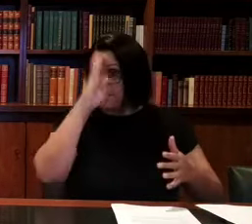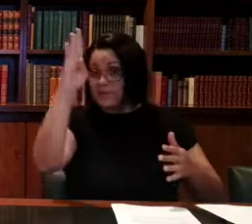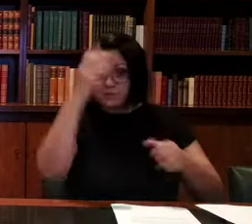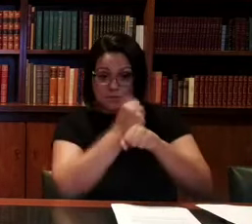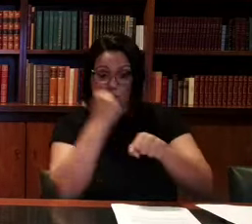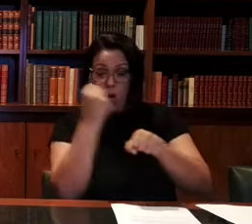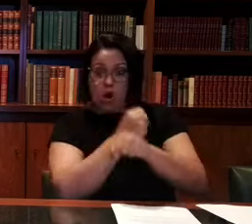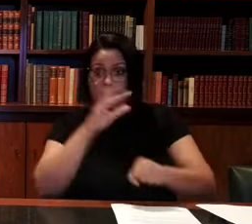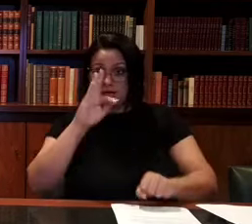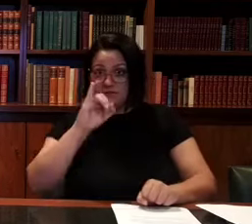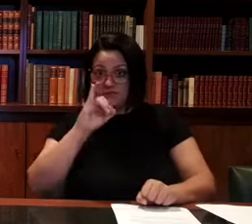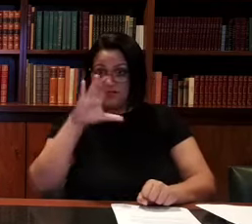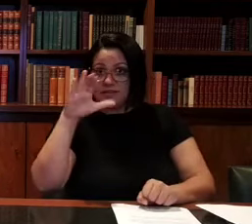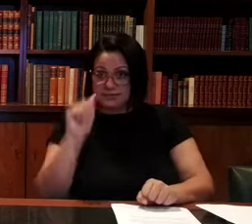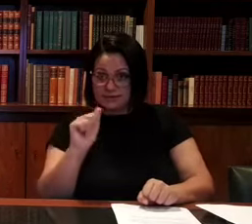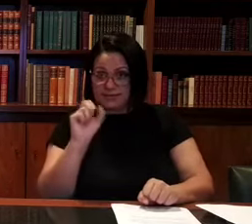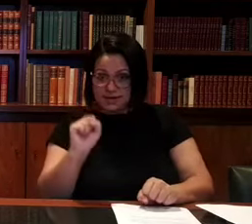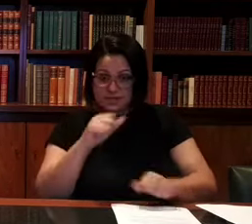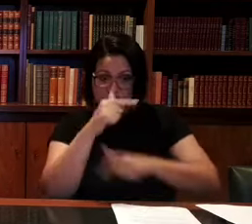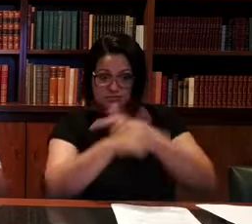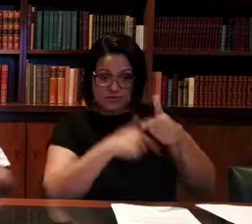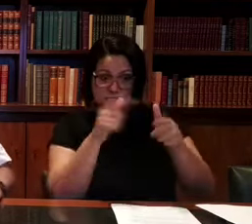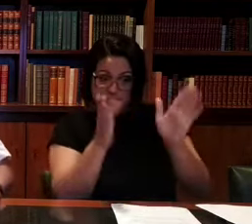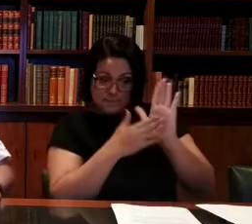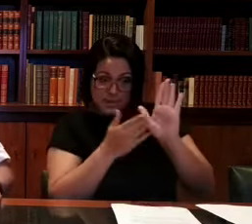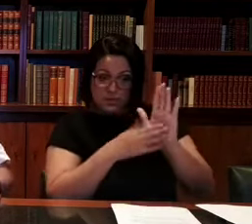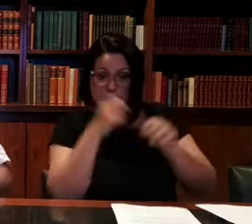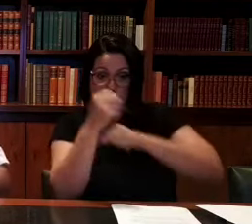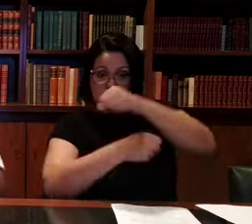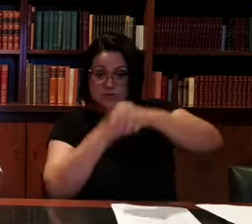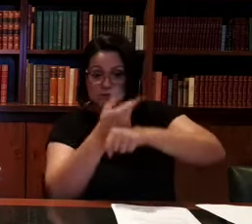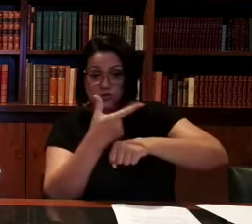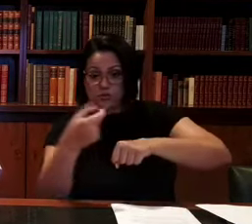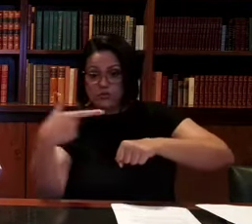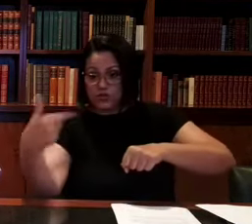obras físicas programadas para 2021